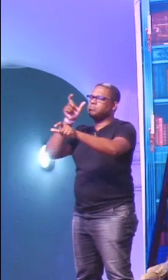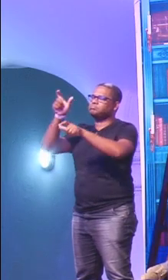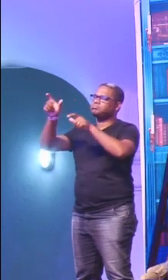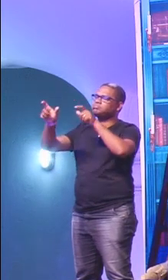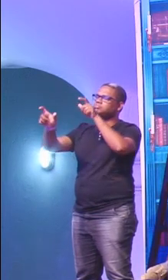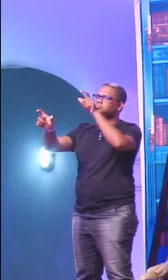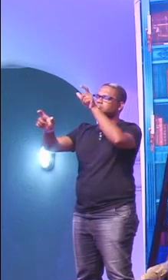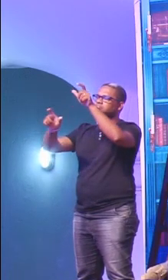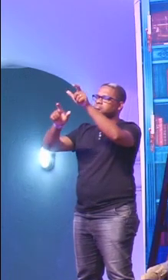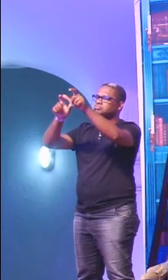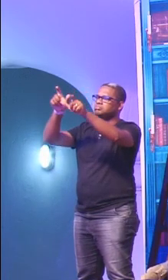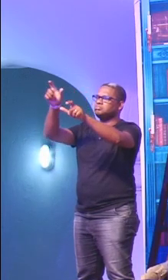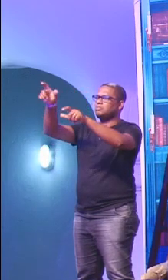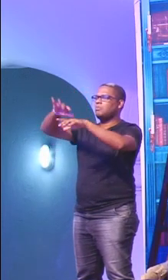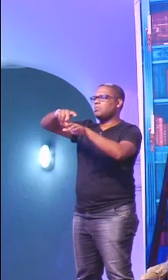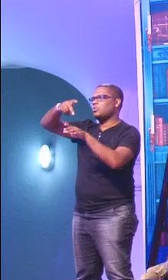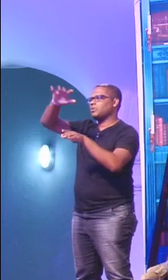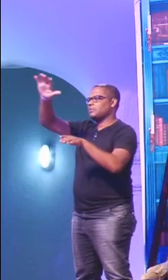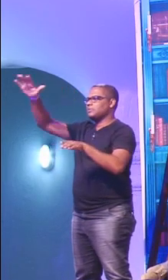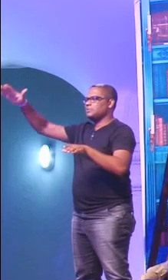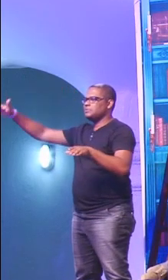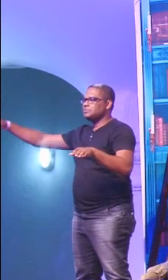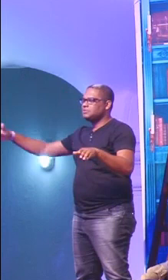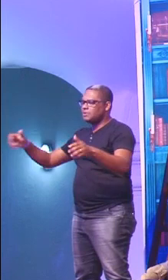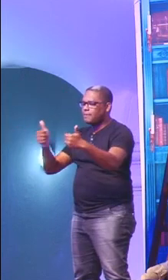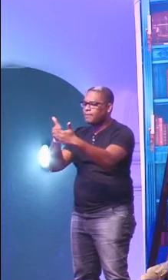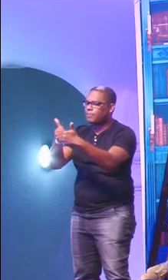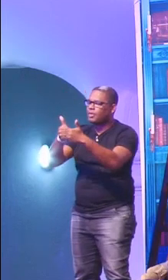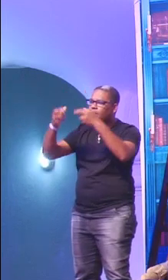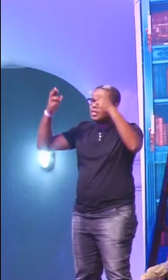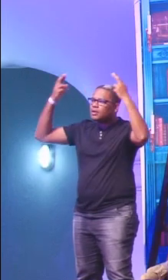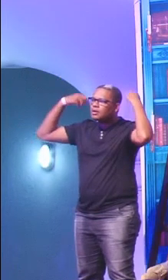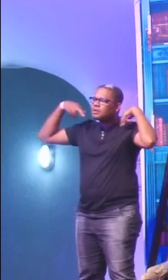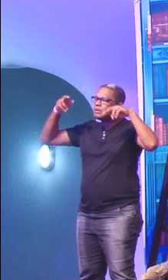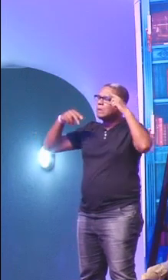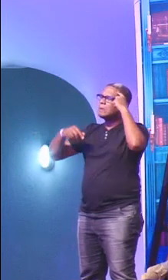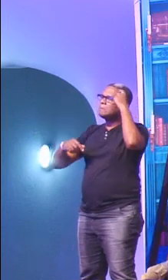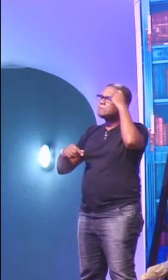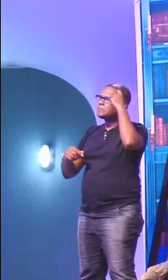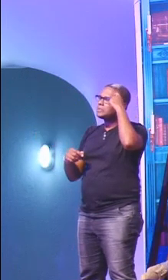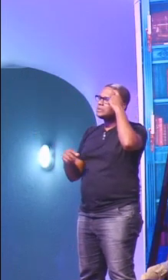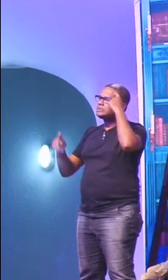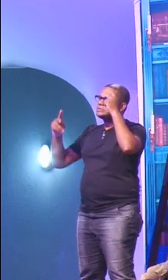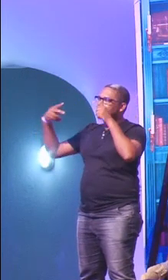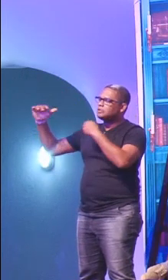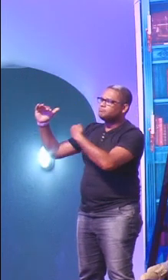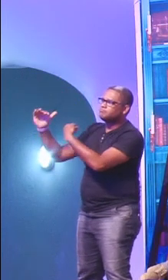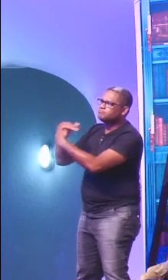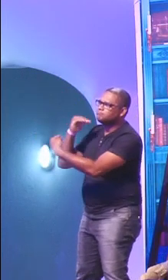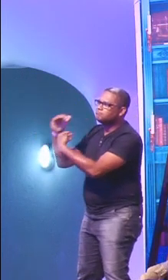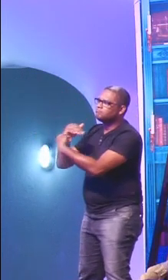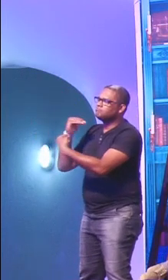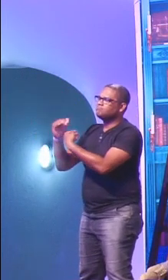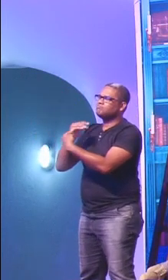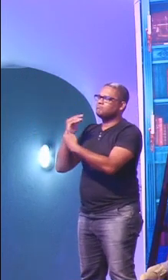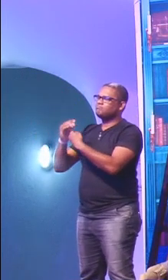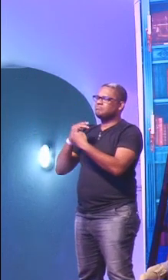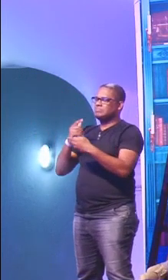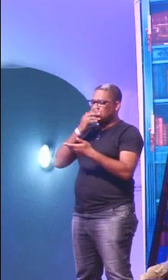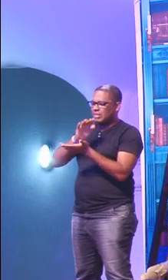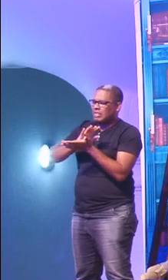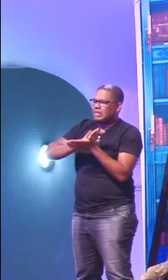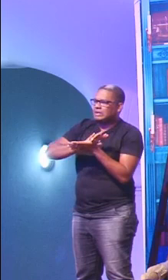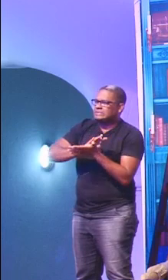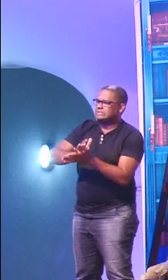as patas dos carneiros. Era assim que eu imaginava o destino dos seus conselhos, sendo